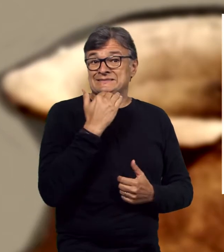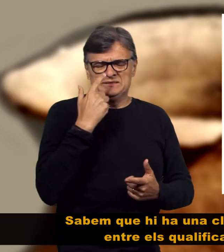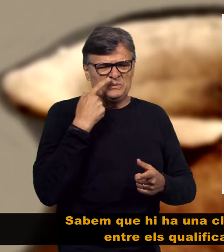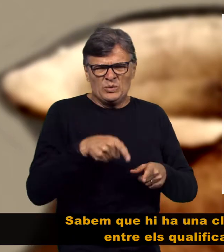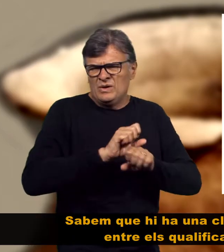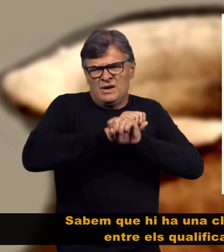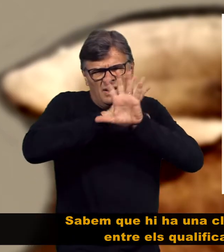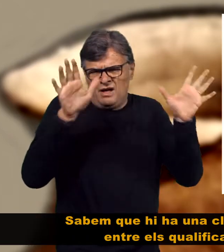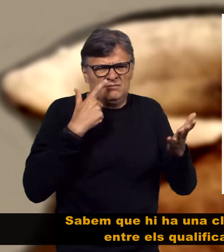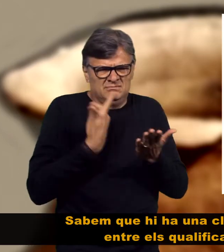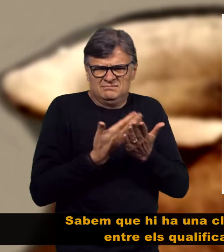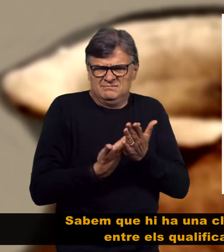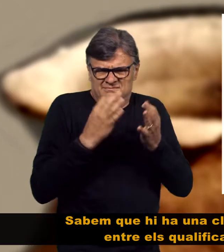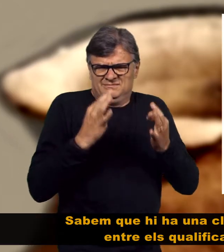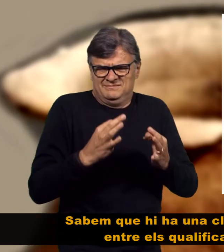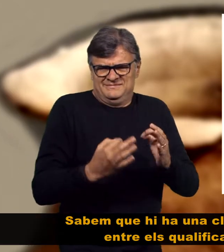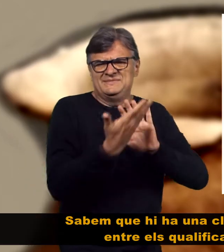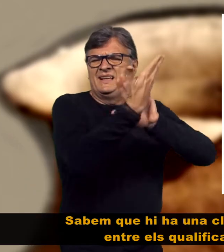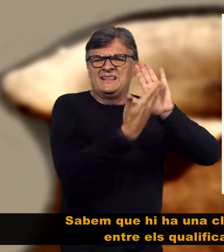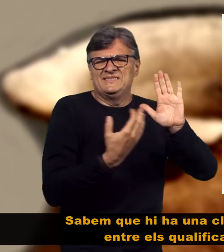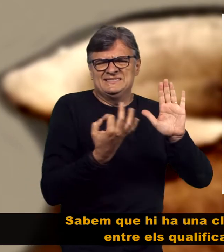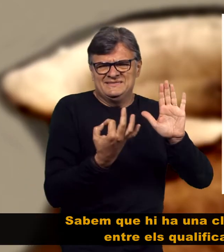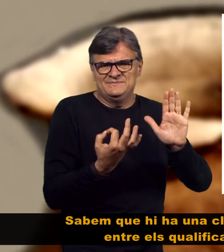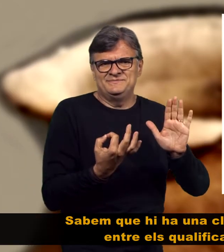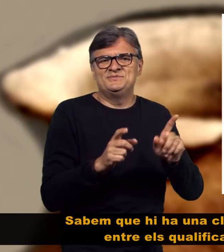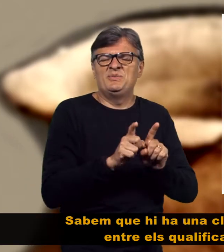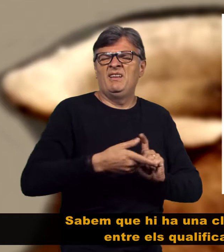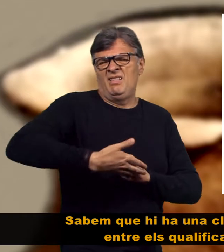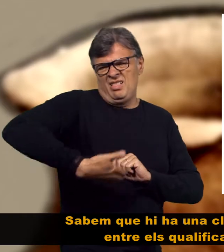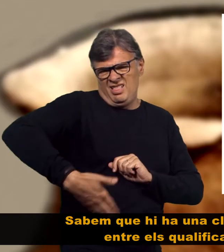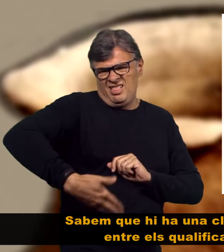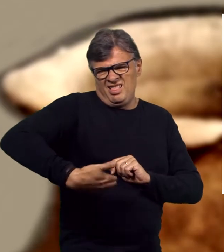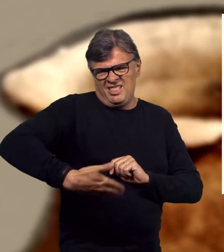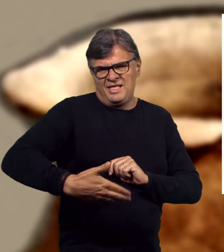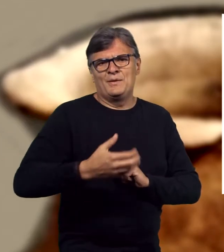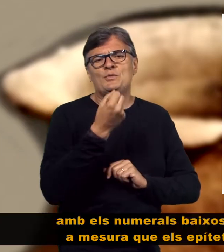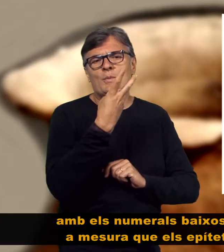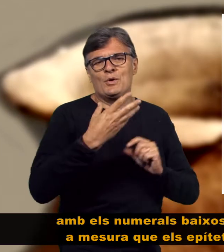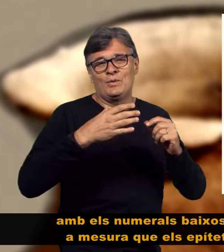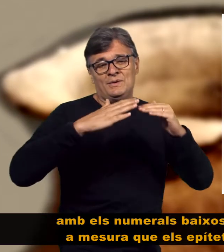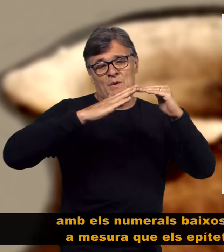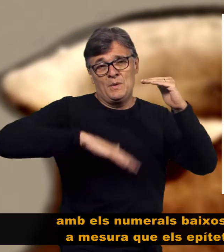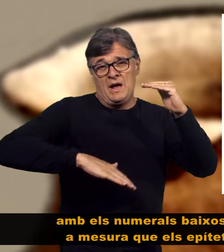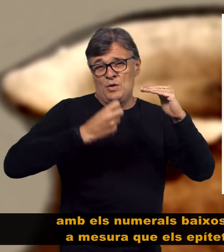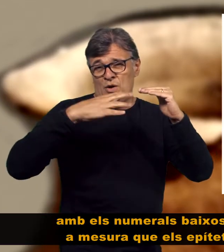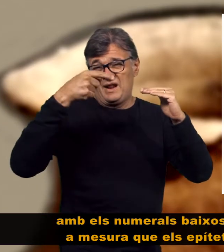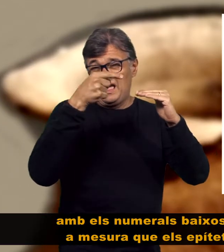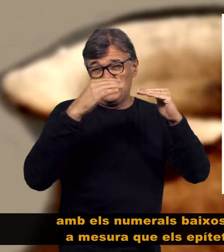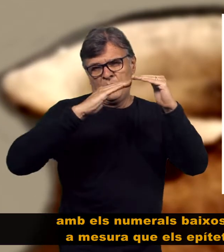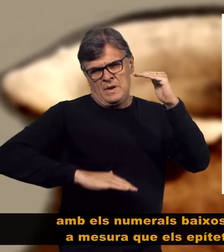Sabem que hi una clara correspondència entre els qualificatius pejoratius amb els numerals baixos, que van augmentant a mesura que els